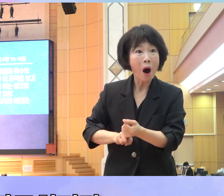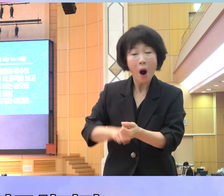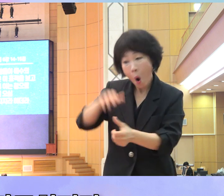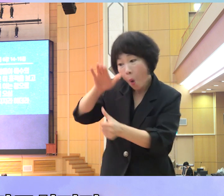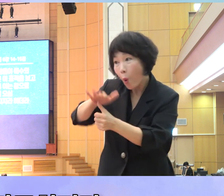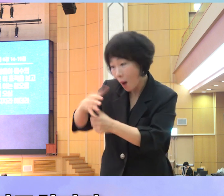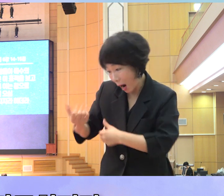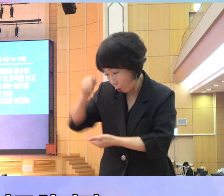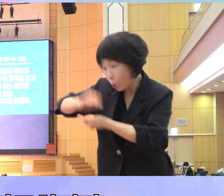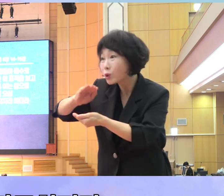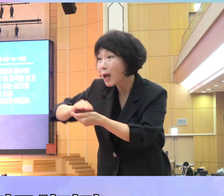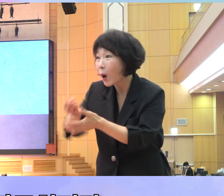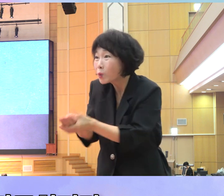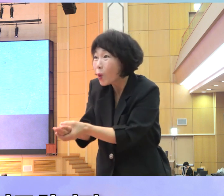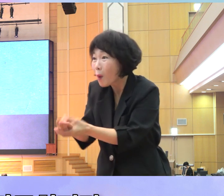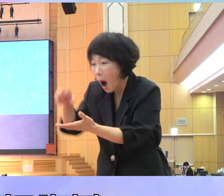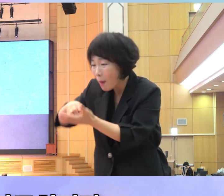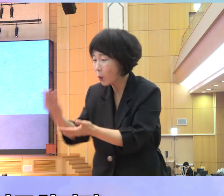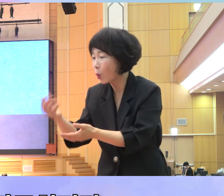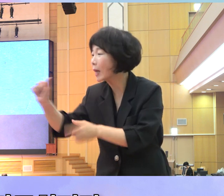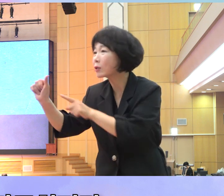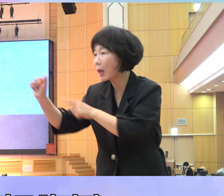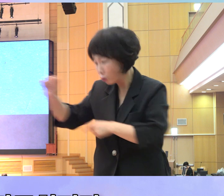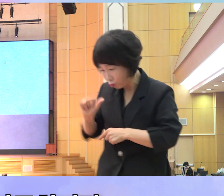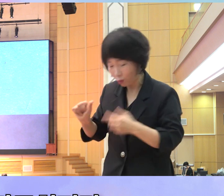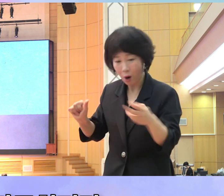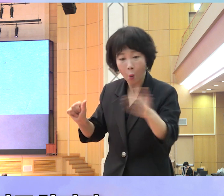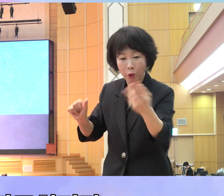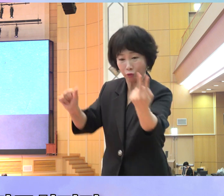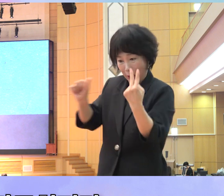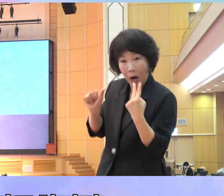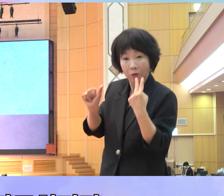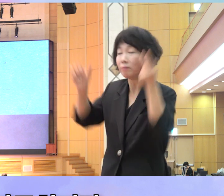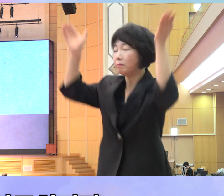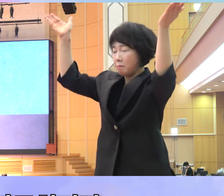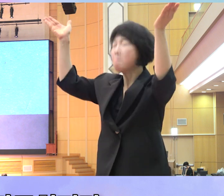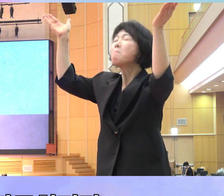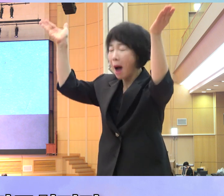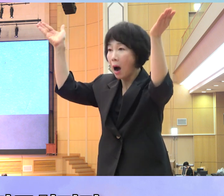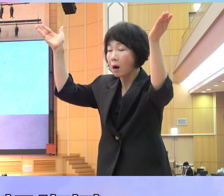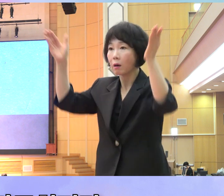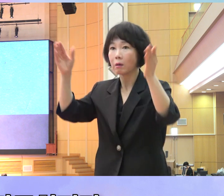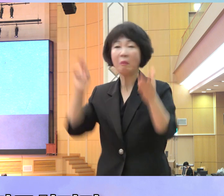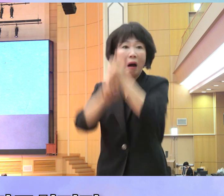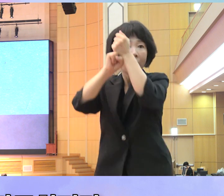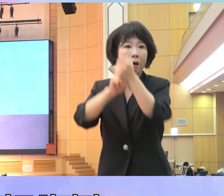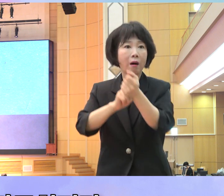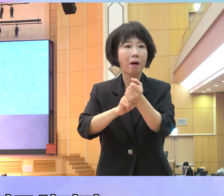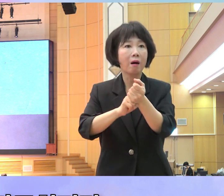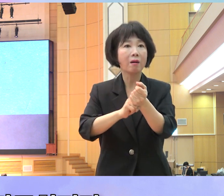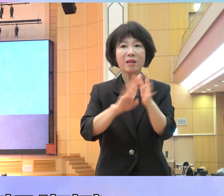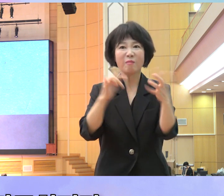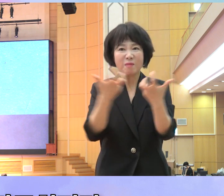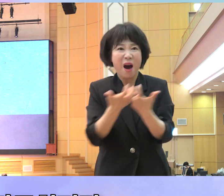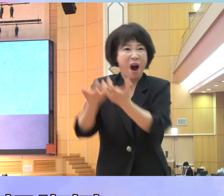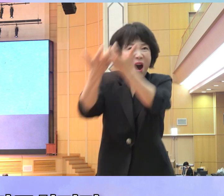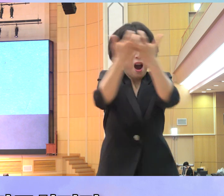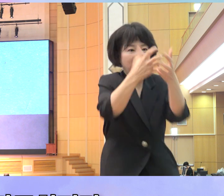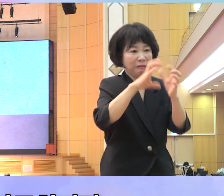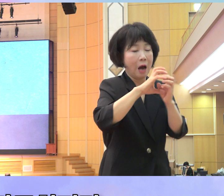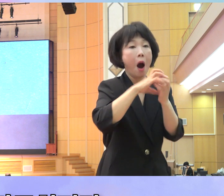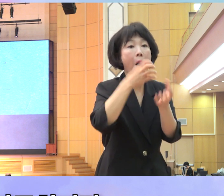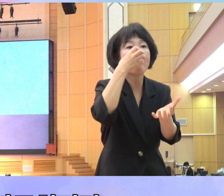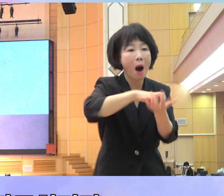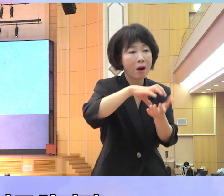자, 제가 이제 성찬식을 하는 거야. 예를 들어서 성찬식을 하는데 제 앞에, 여러분들 보는 앞에서 제